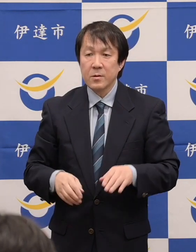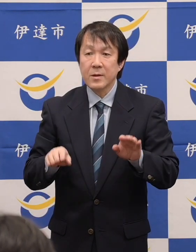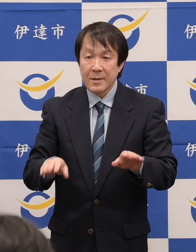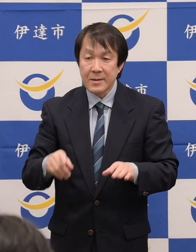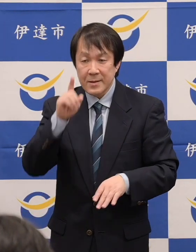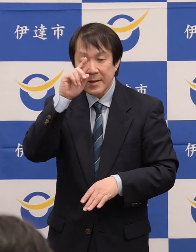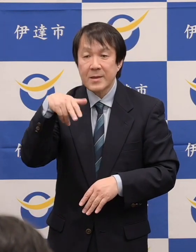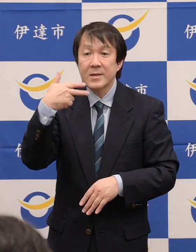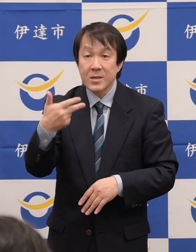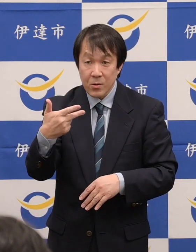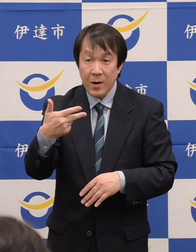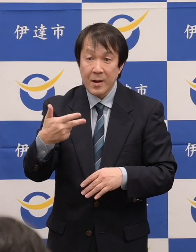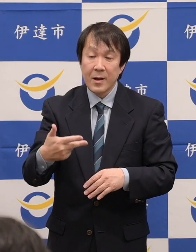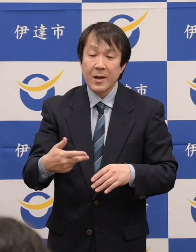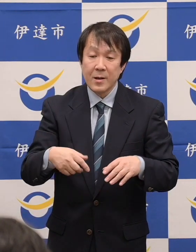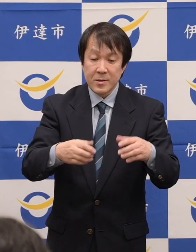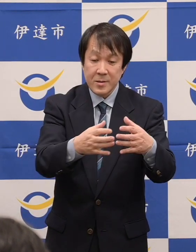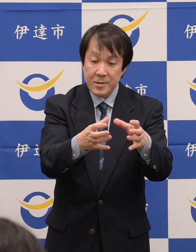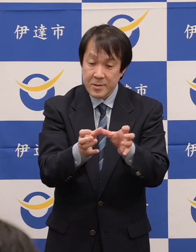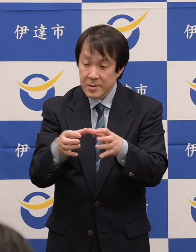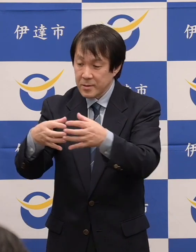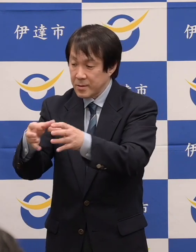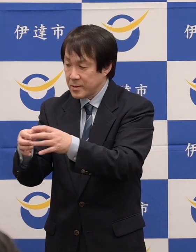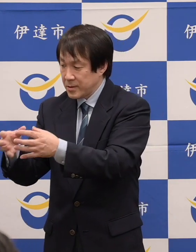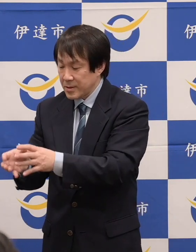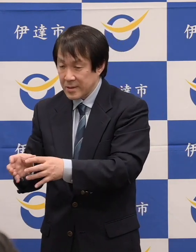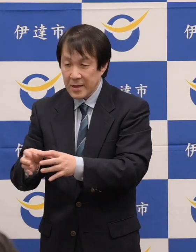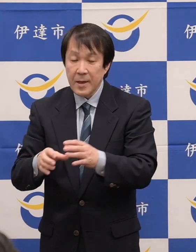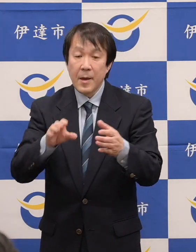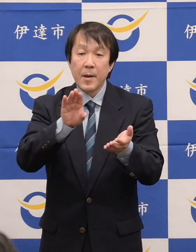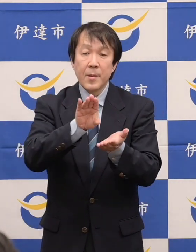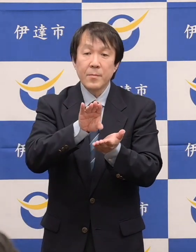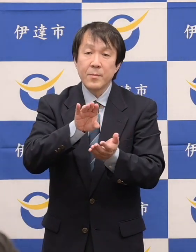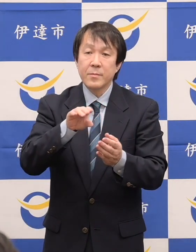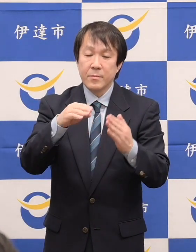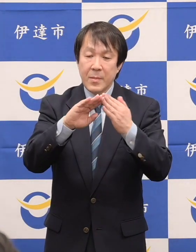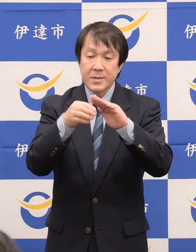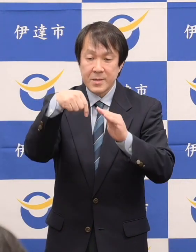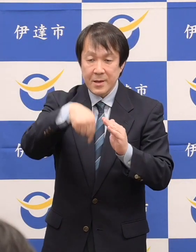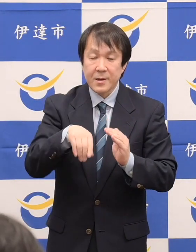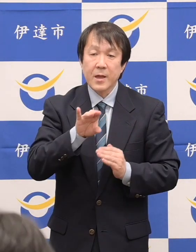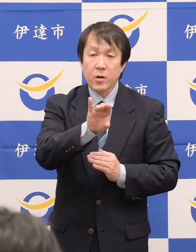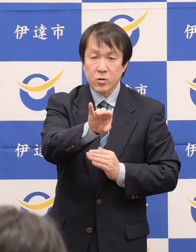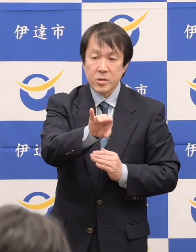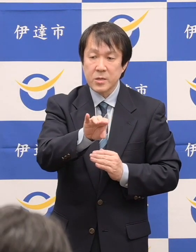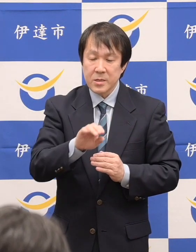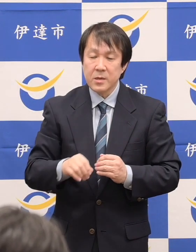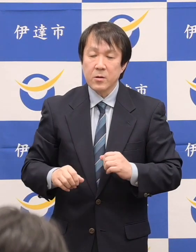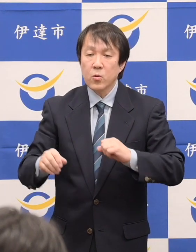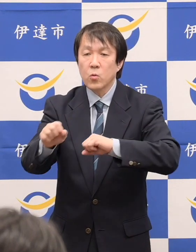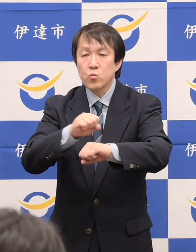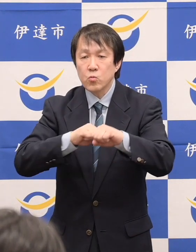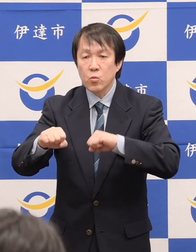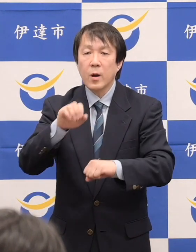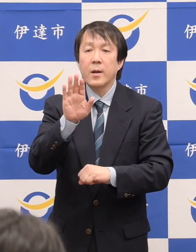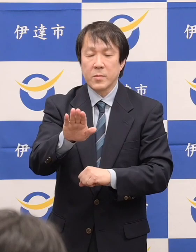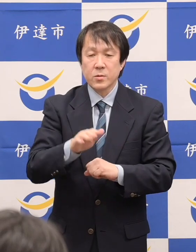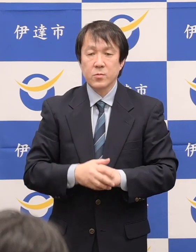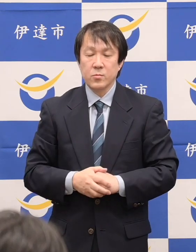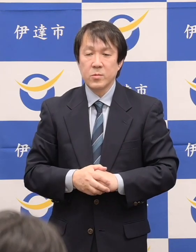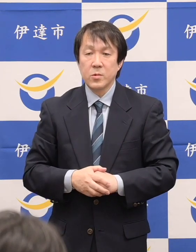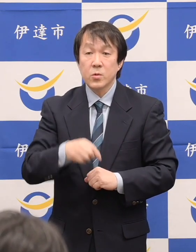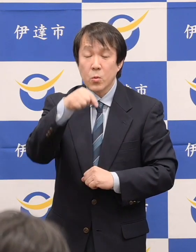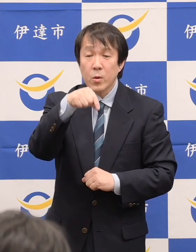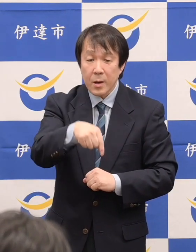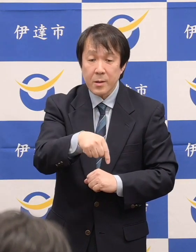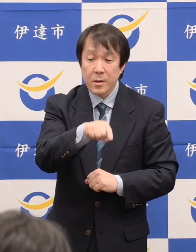におきましては、3つのエリアで街中タクシーを運行しております。その中で料金